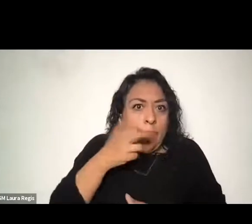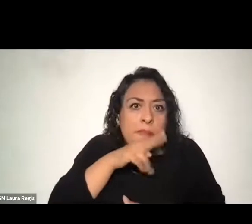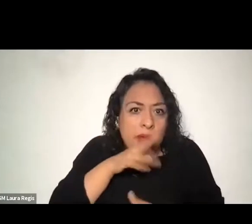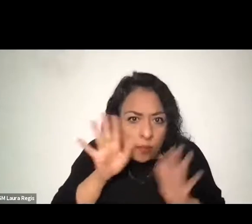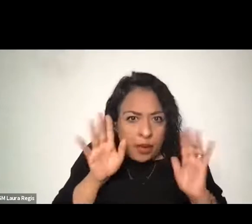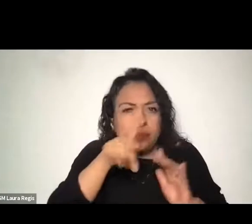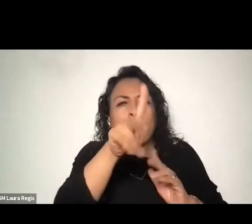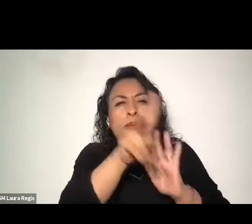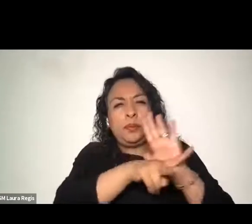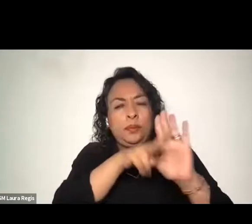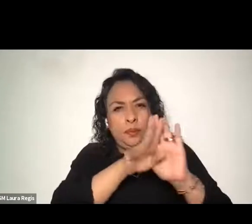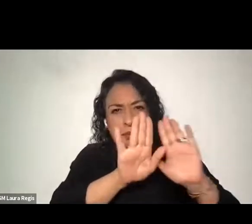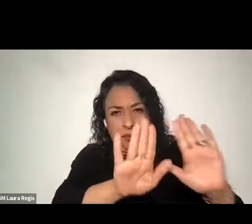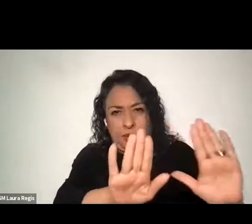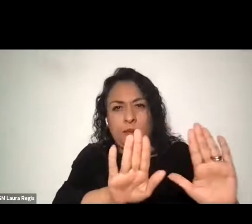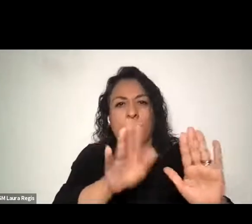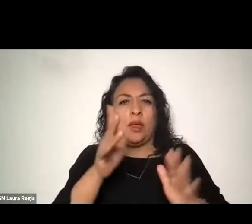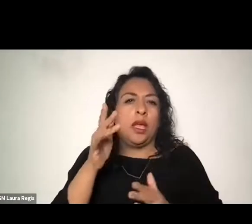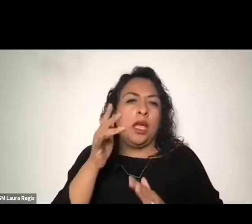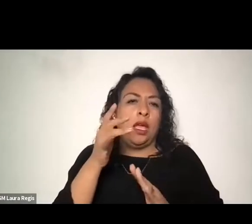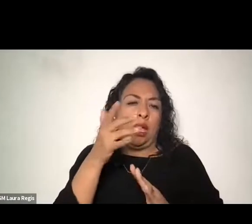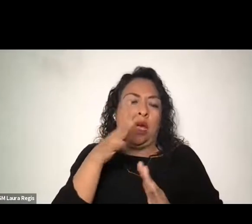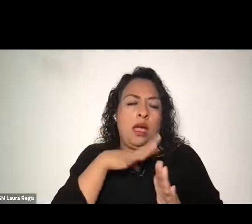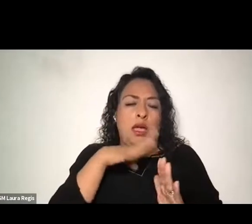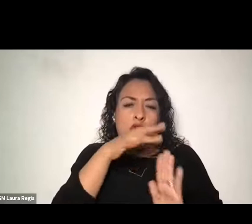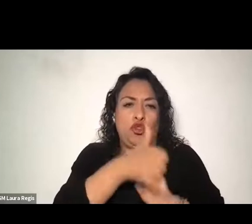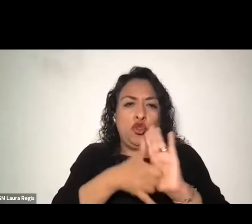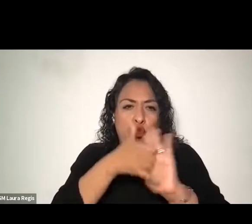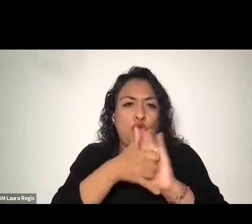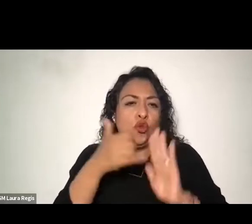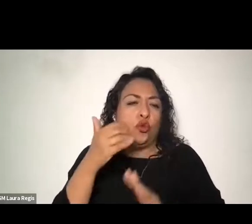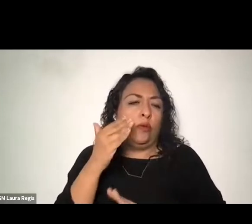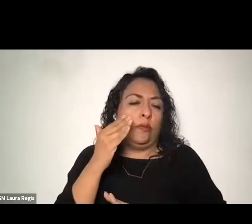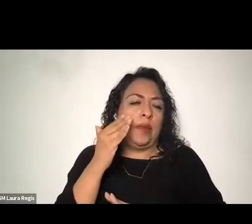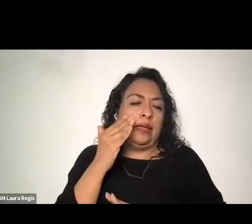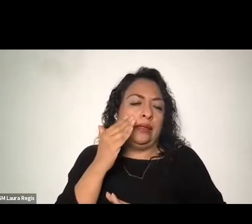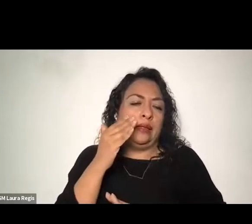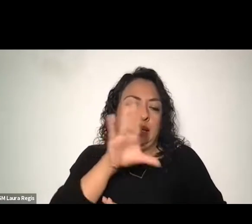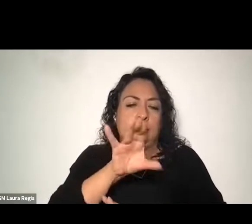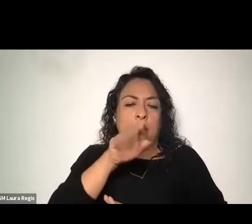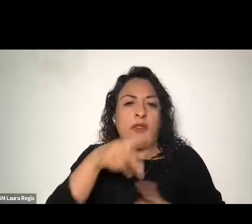en la plataforma de YouTube del CEMEFI, esto que acabamos de ver, ahí lo podrán ver.